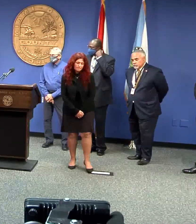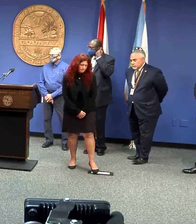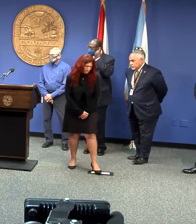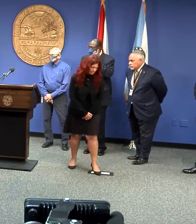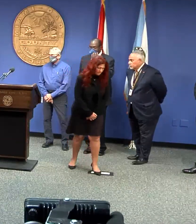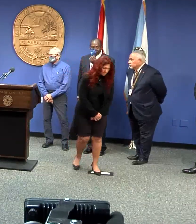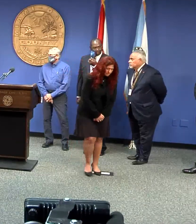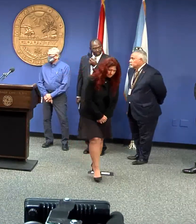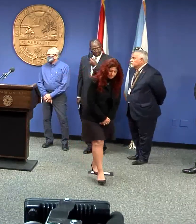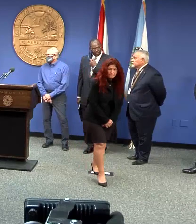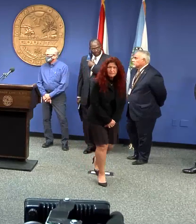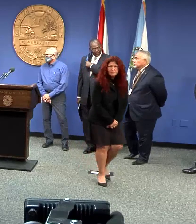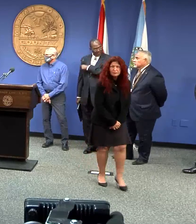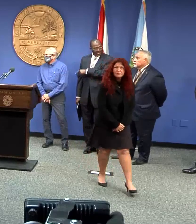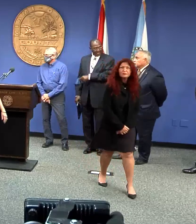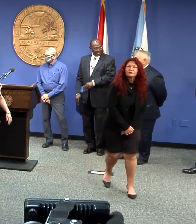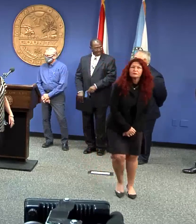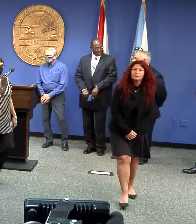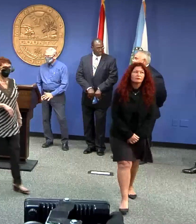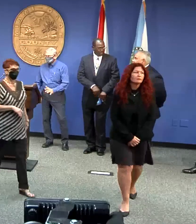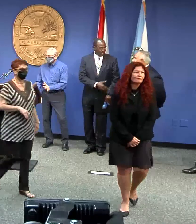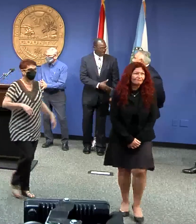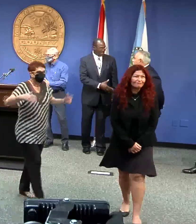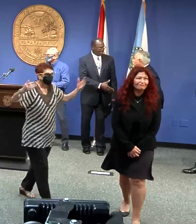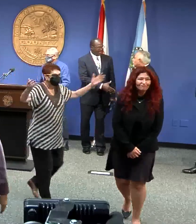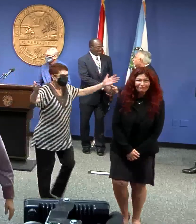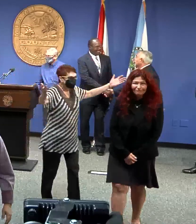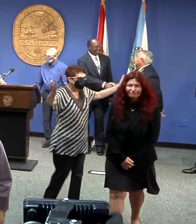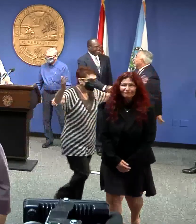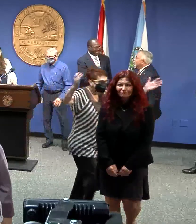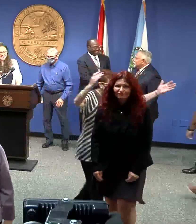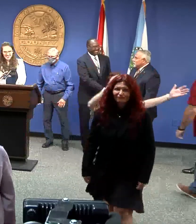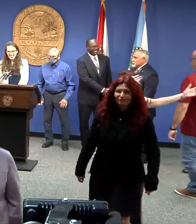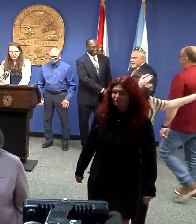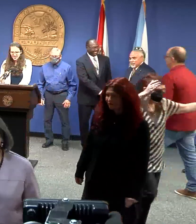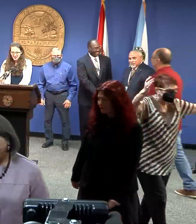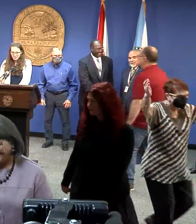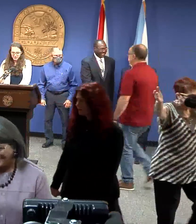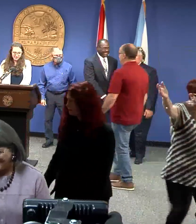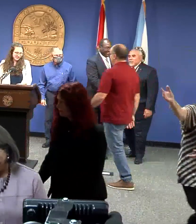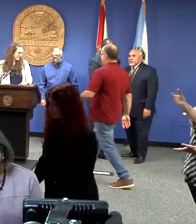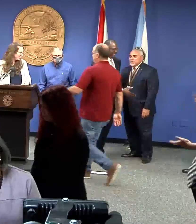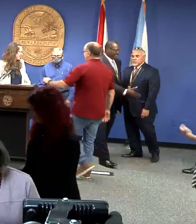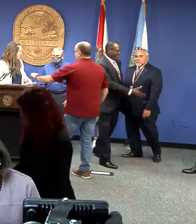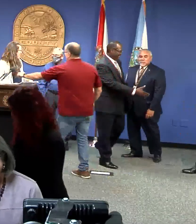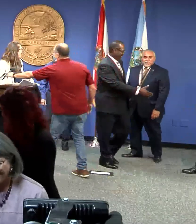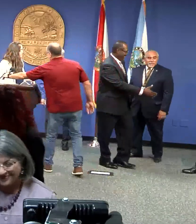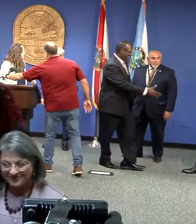That's a wrap.